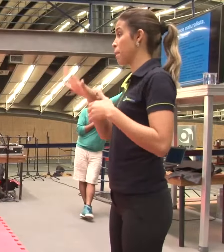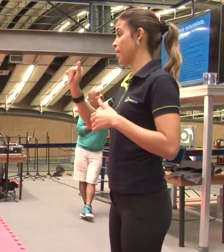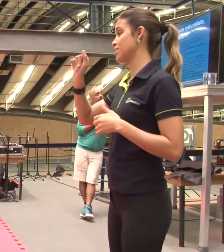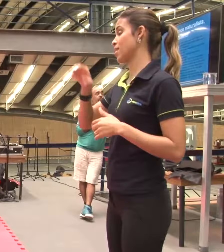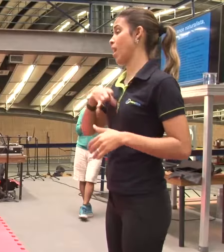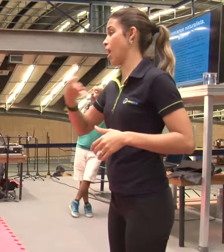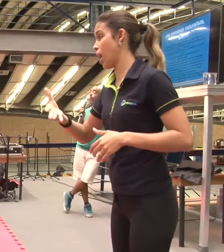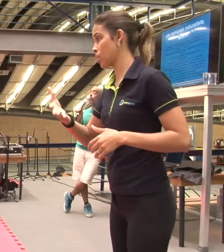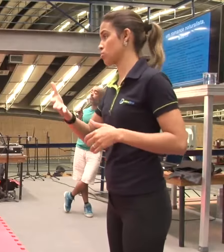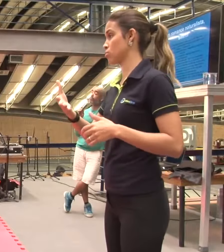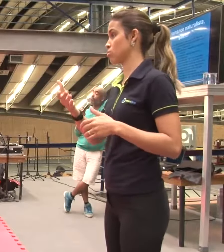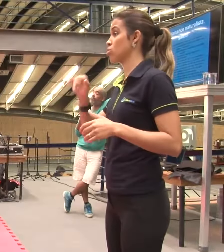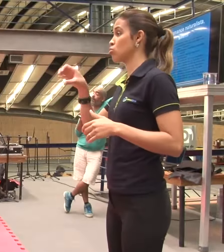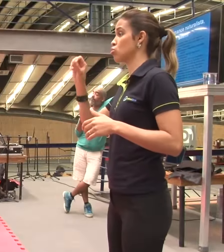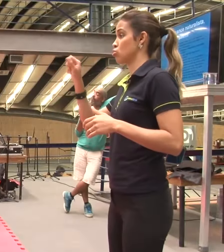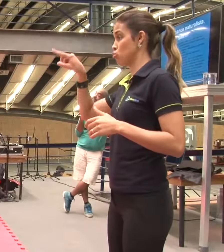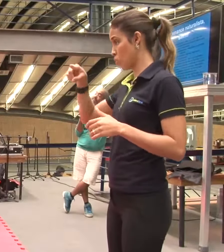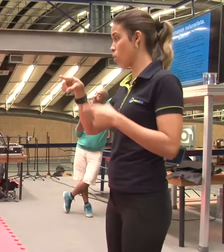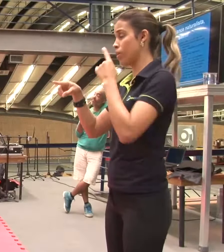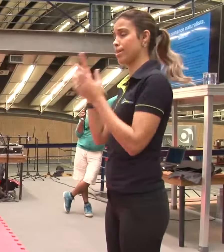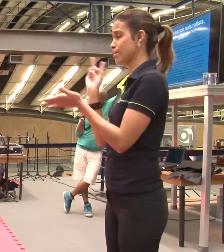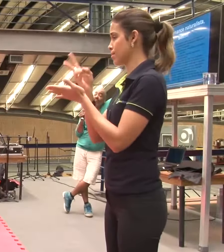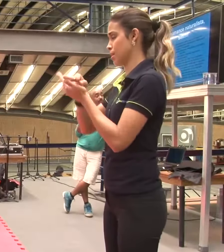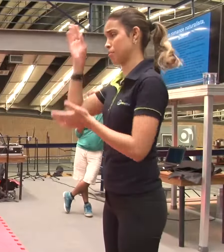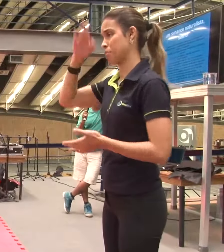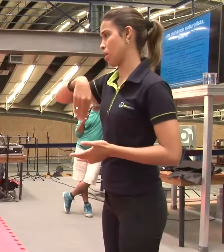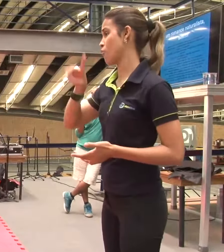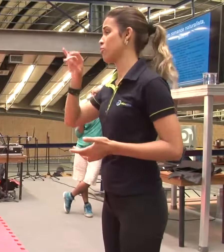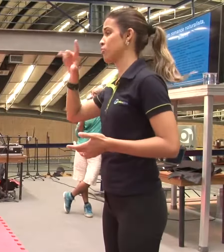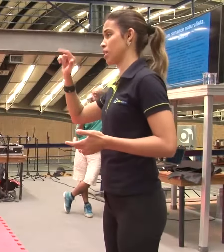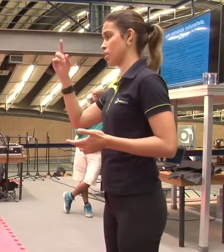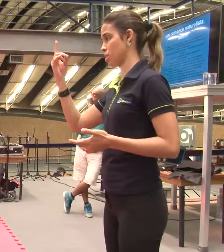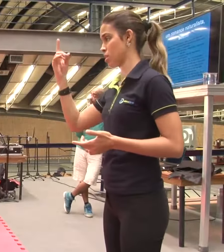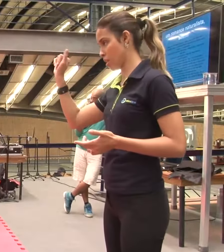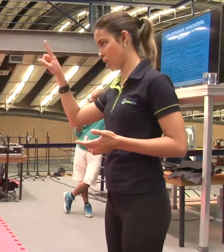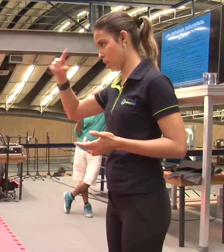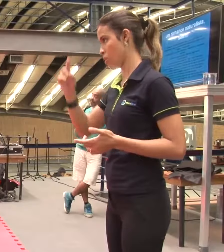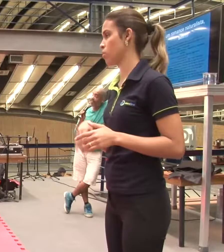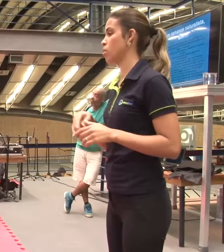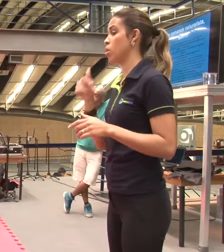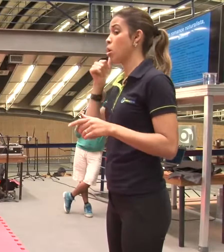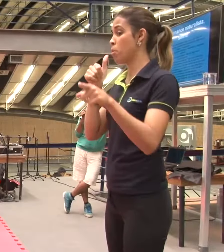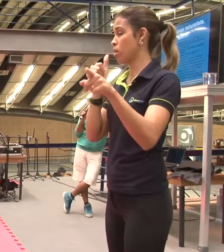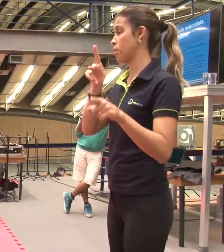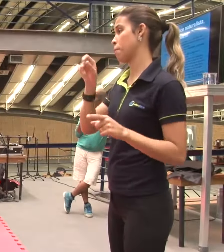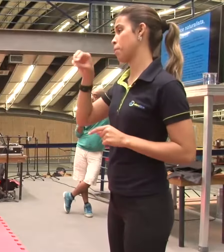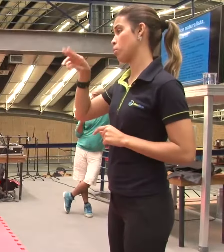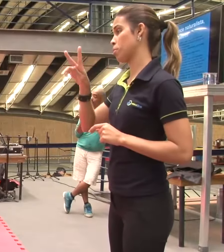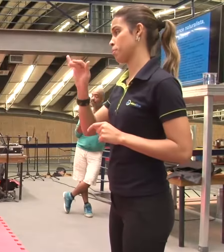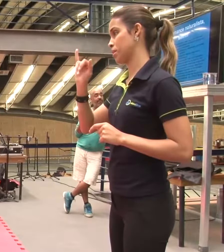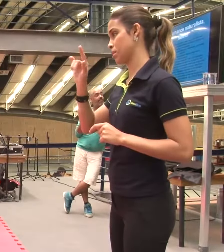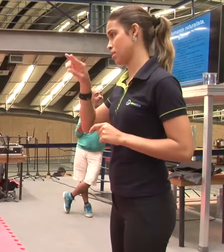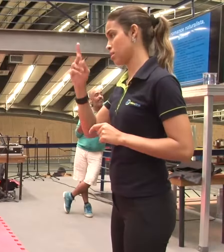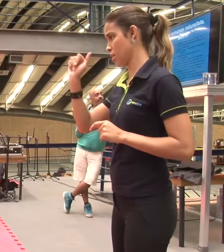si. João Romano, assim ou vilão? Por exemplo, Pombinha é uma vítima?